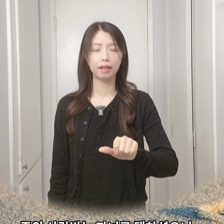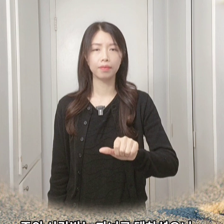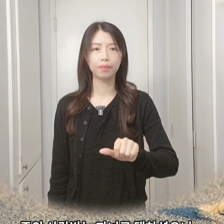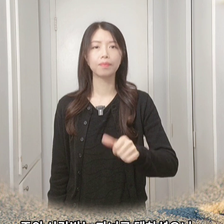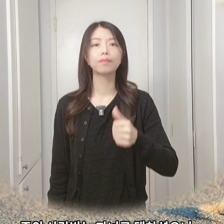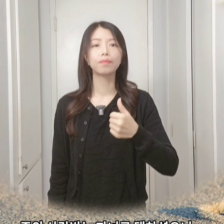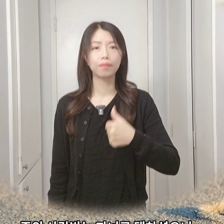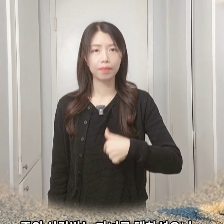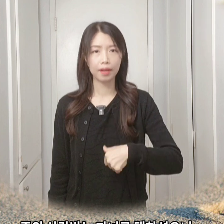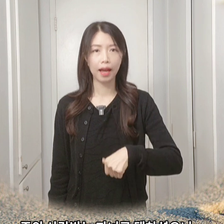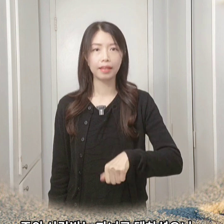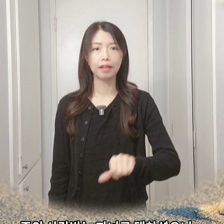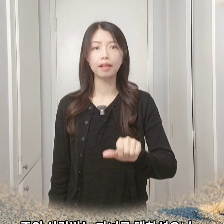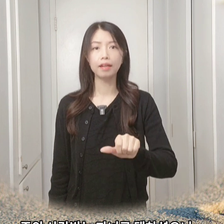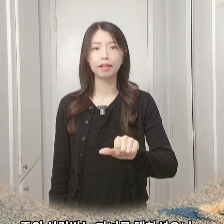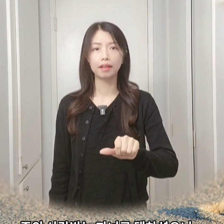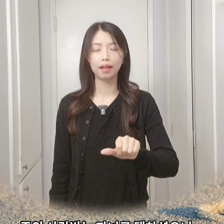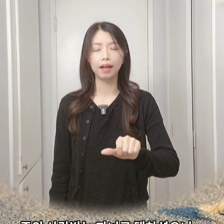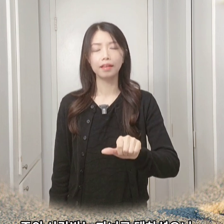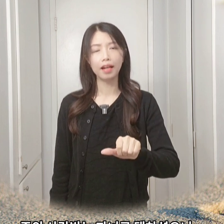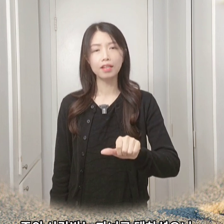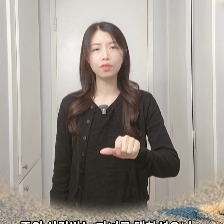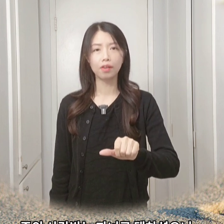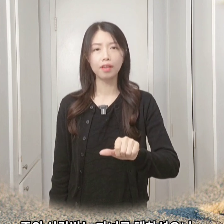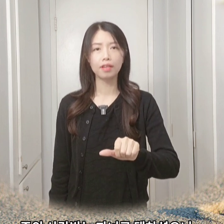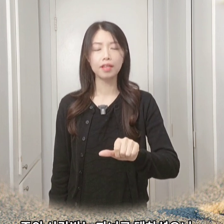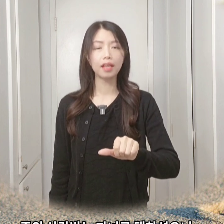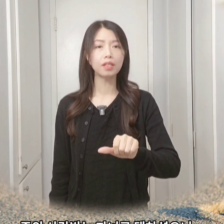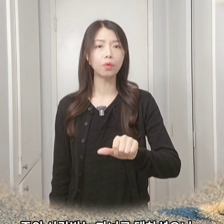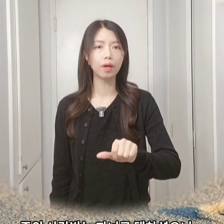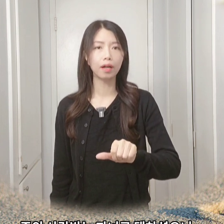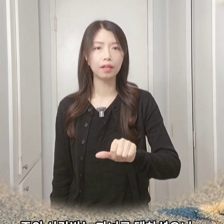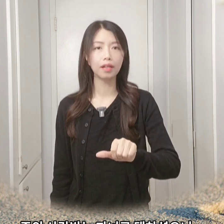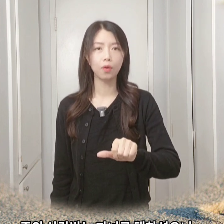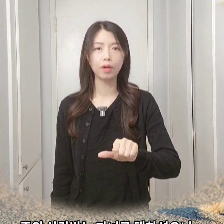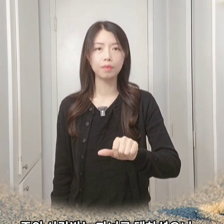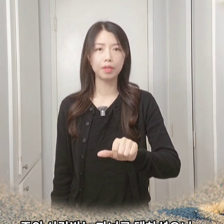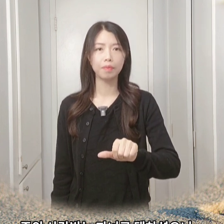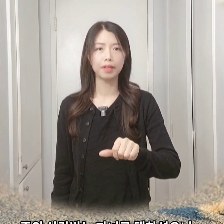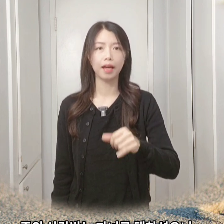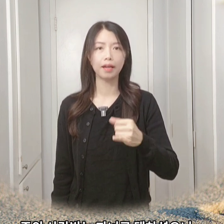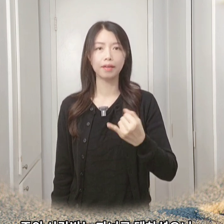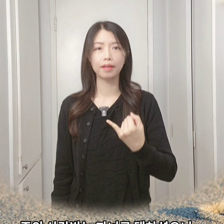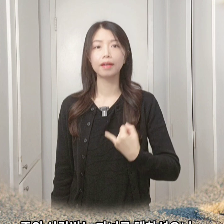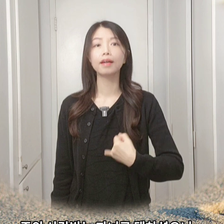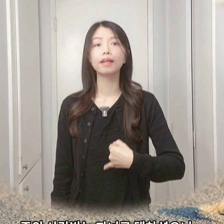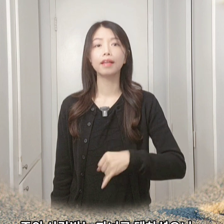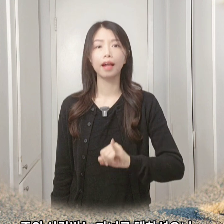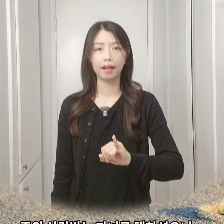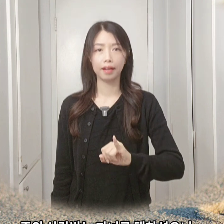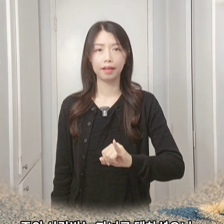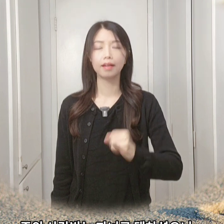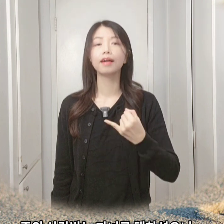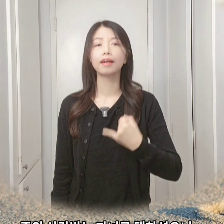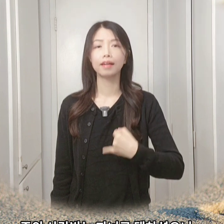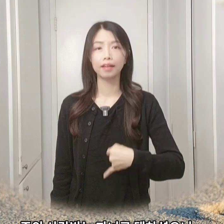아들. 아들. 딸 수어는 새끼손가락을 이용하시면 됩니다.